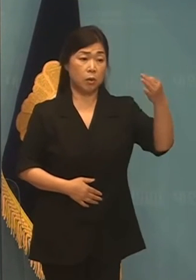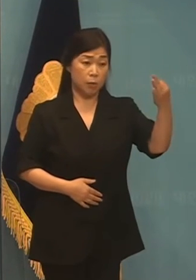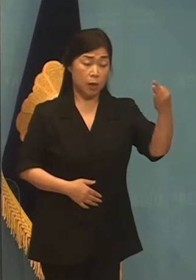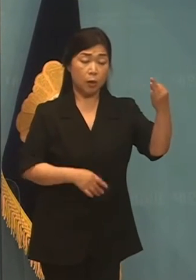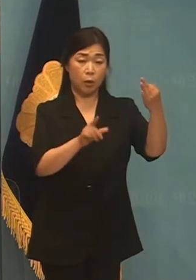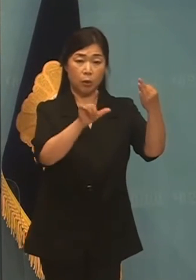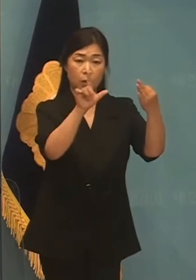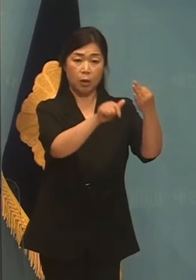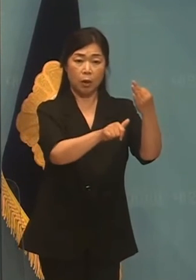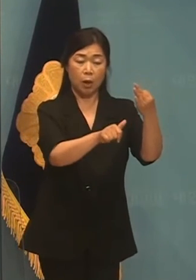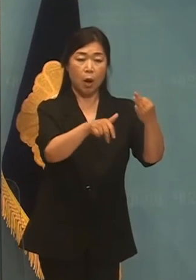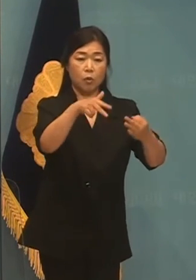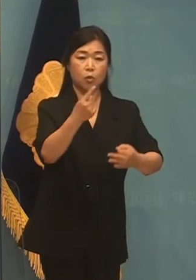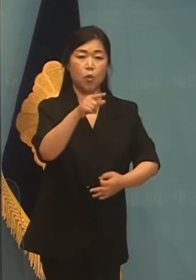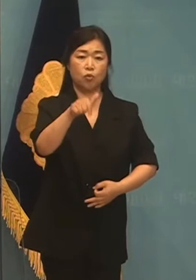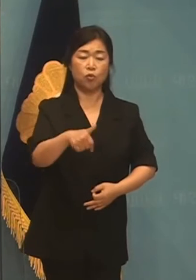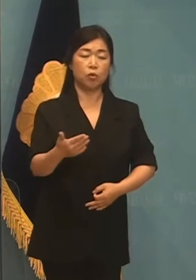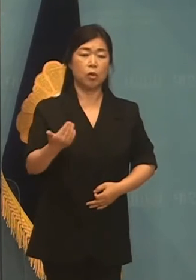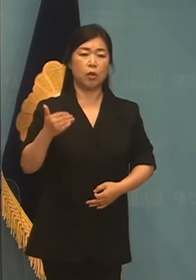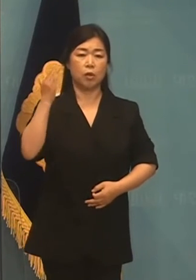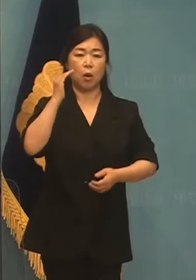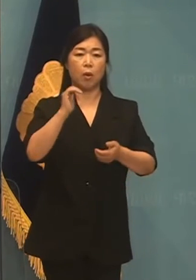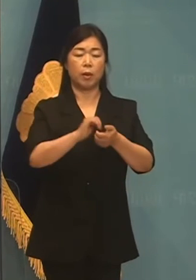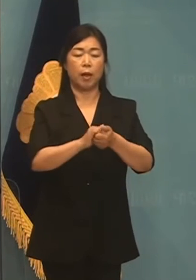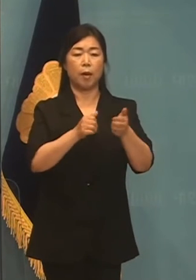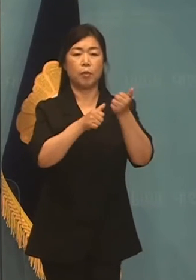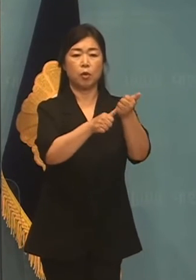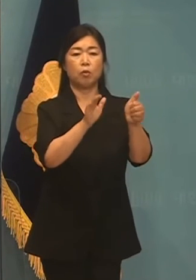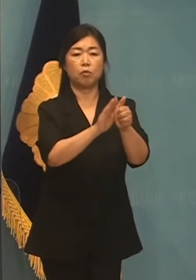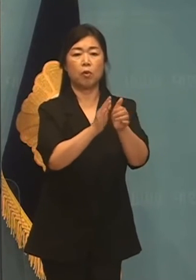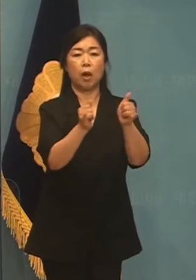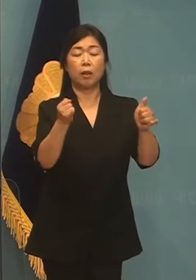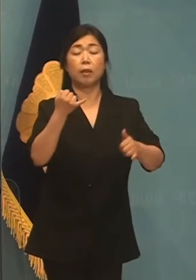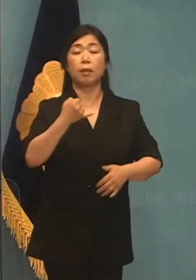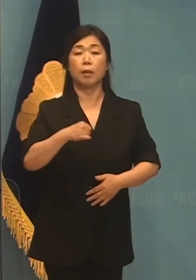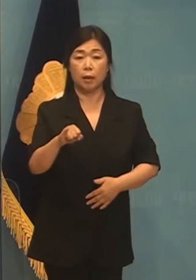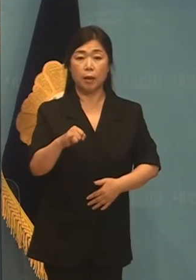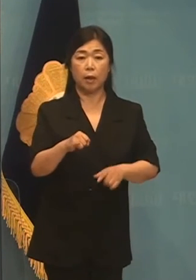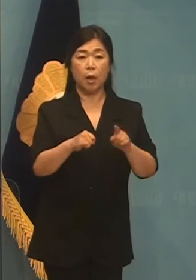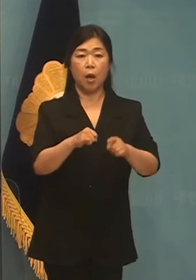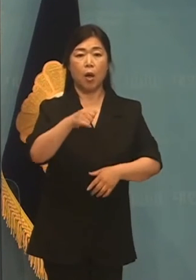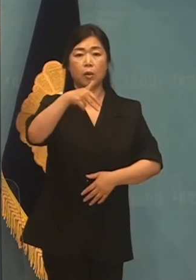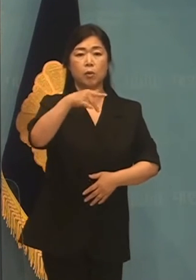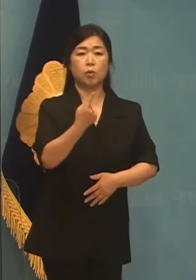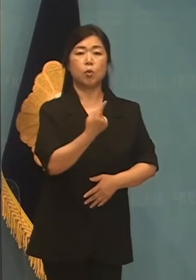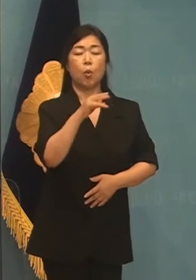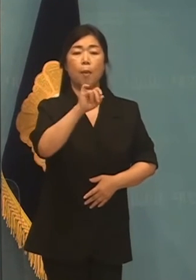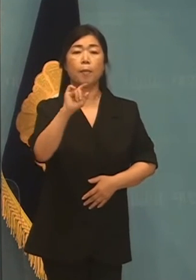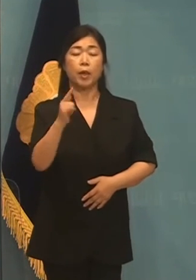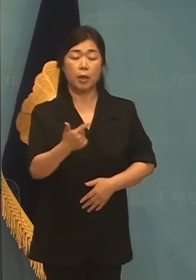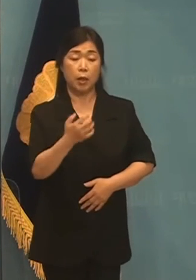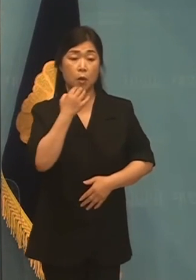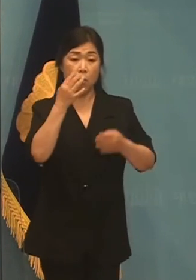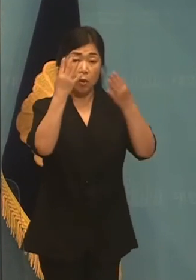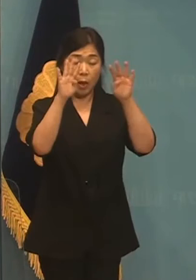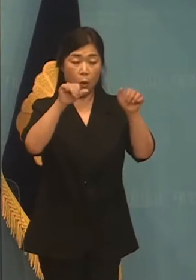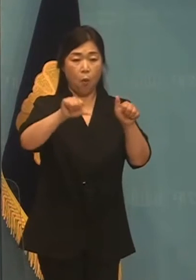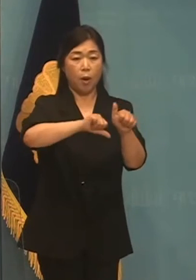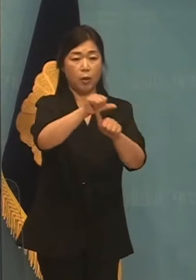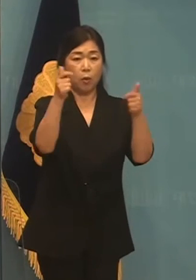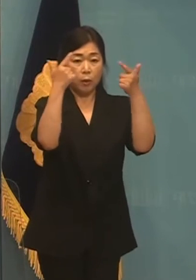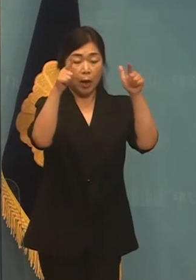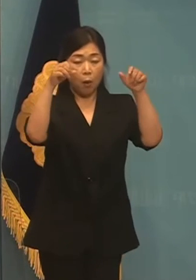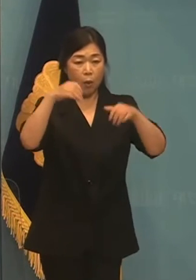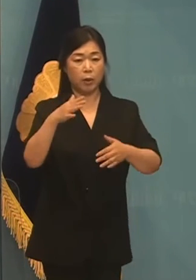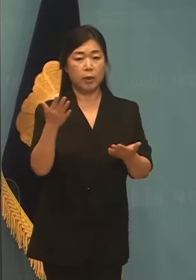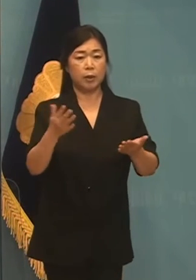2014년 조국 전 청와대 민정수석 비서관의 딸 조민 씨가 서울대